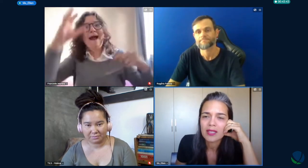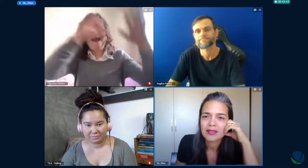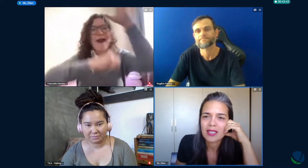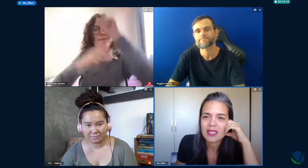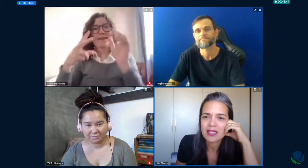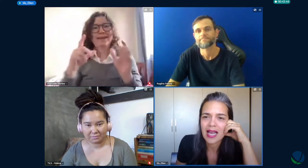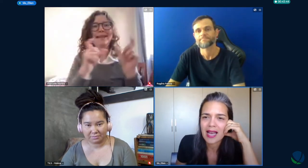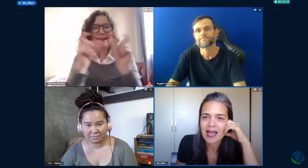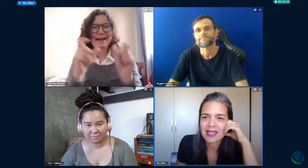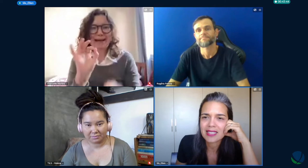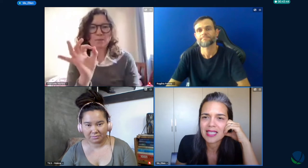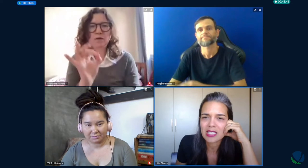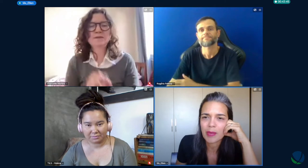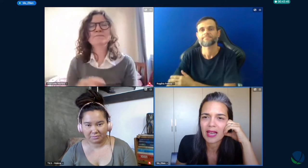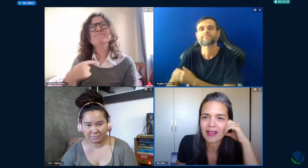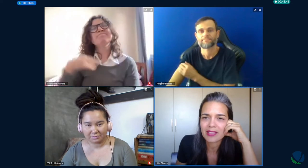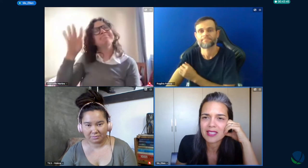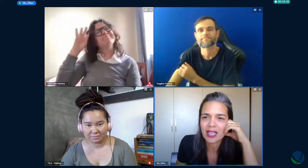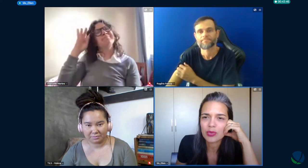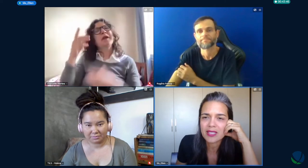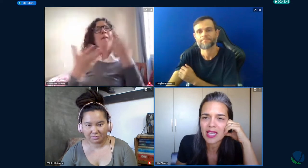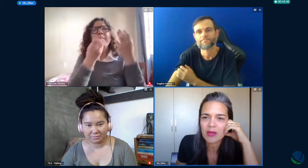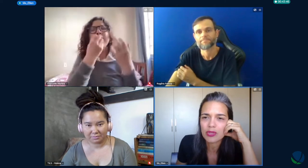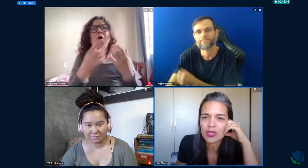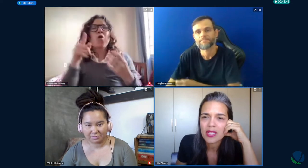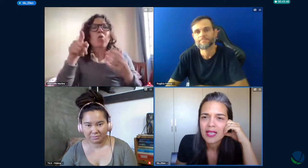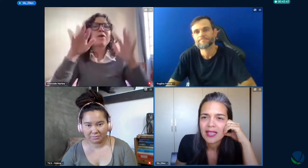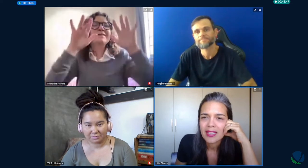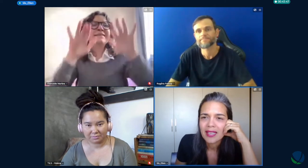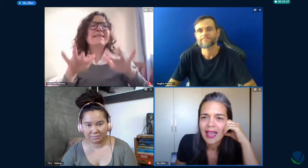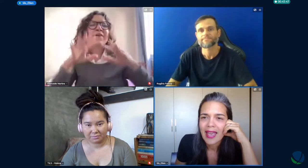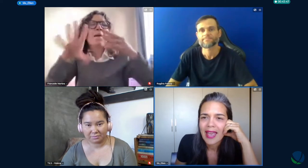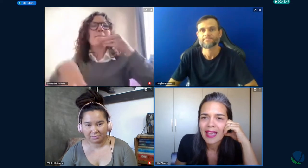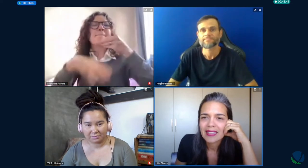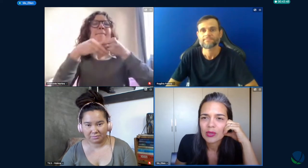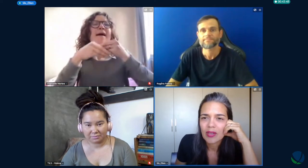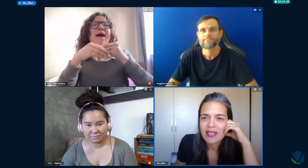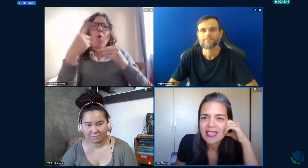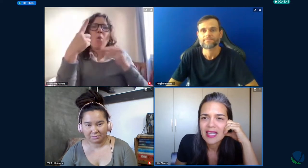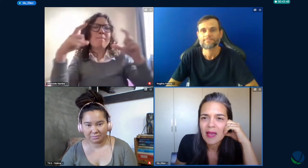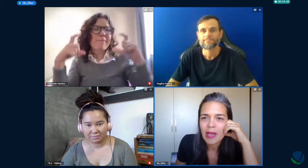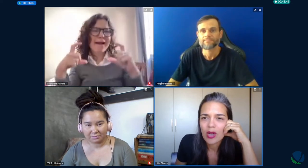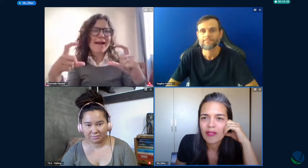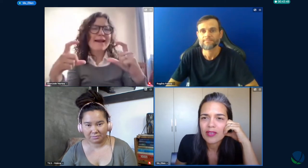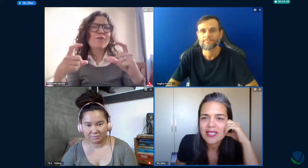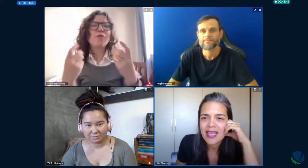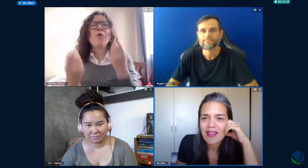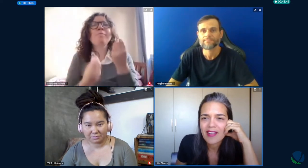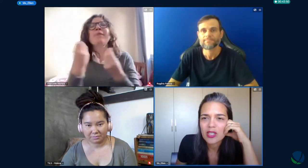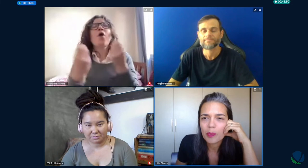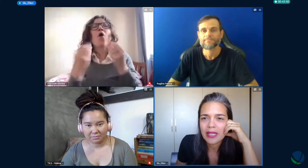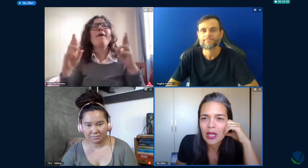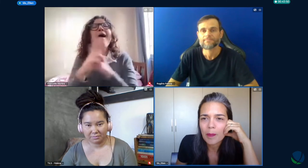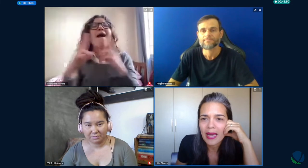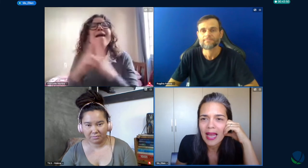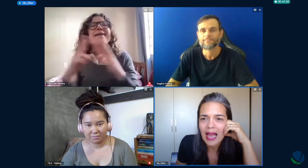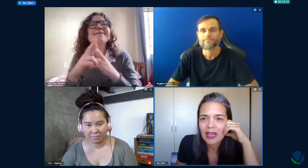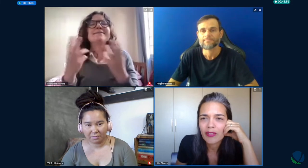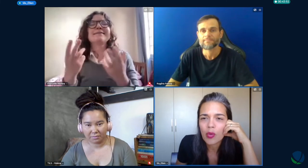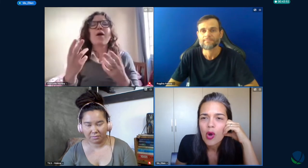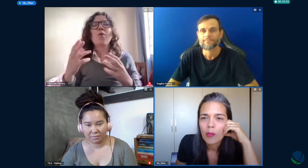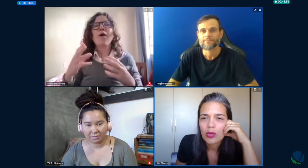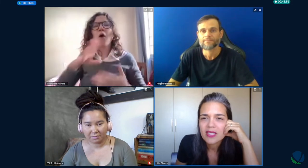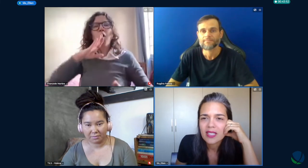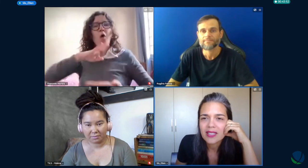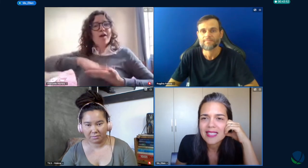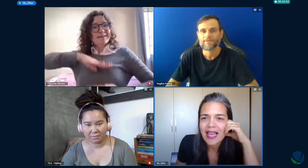compreensão das palavras, né, dos termos. Então, talvez seria melhor você fazer um pequeno